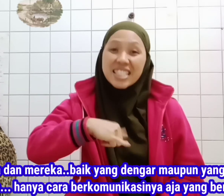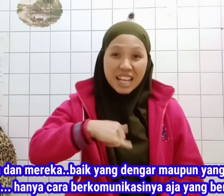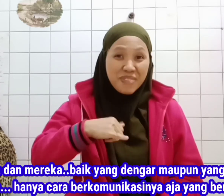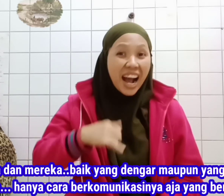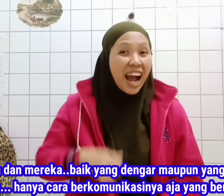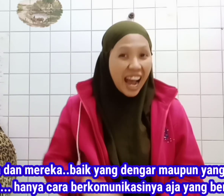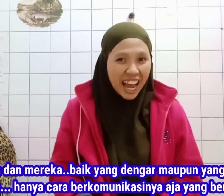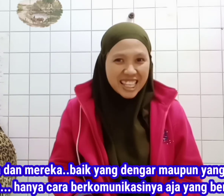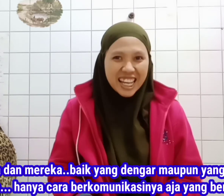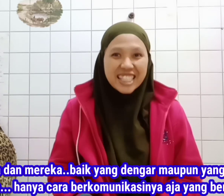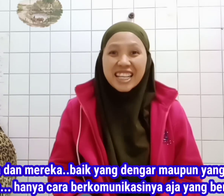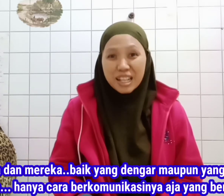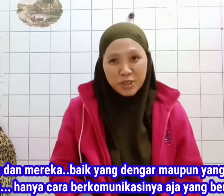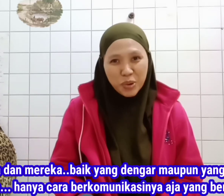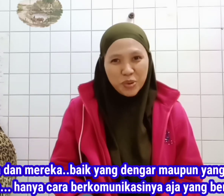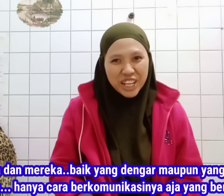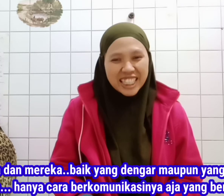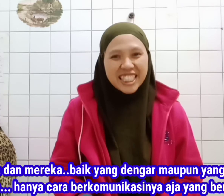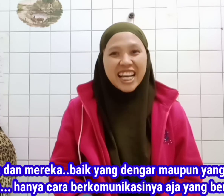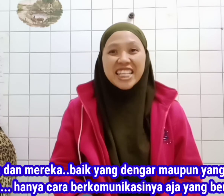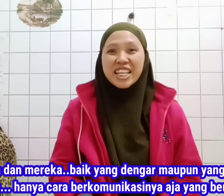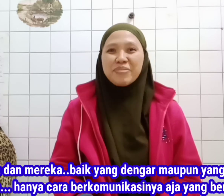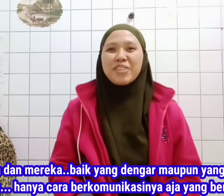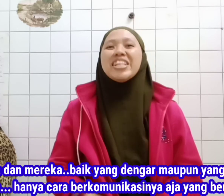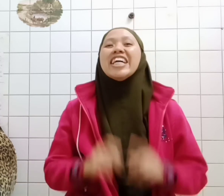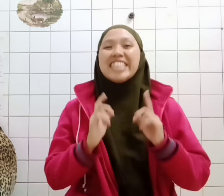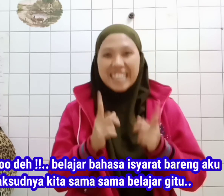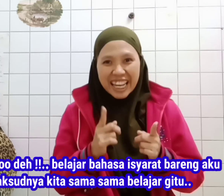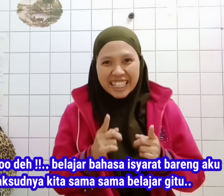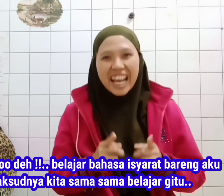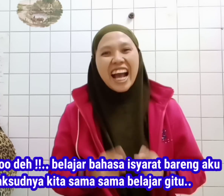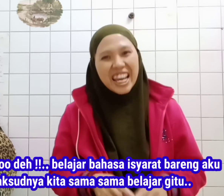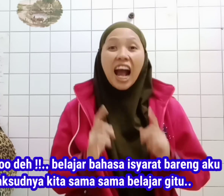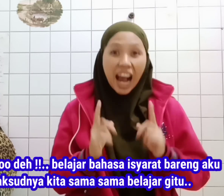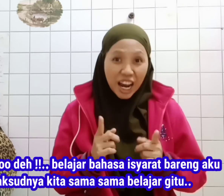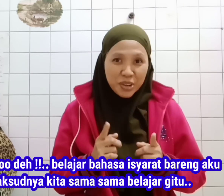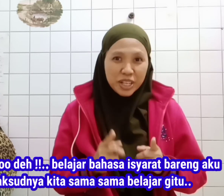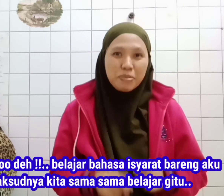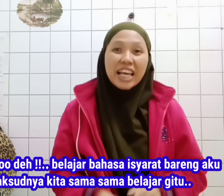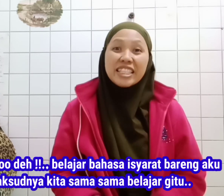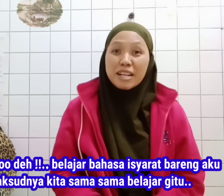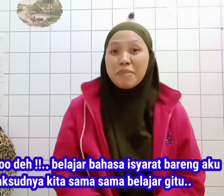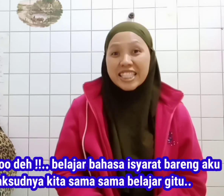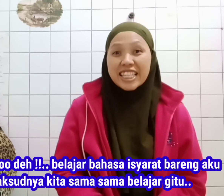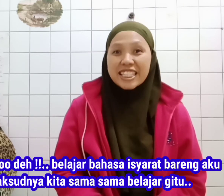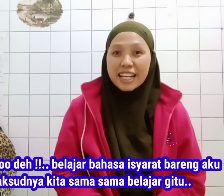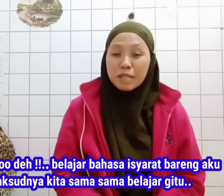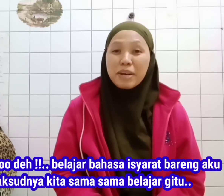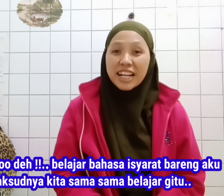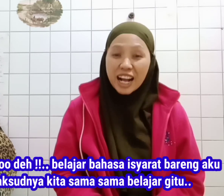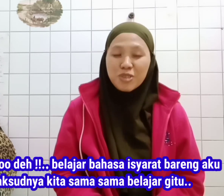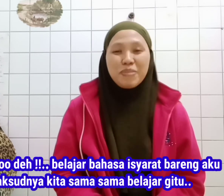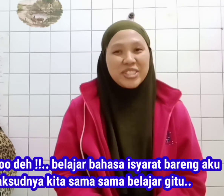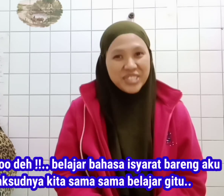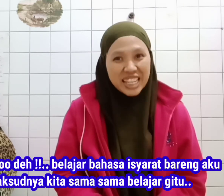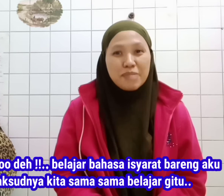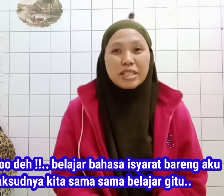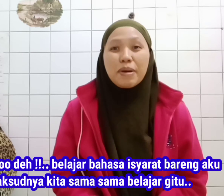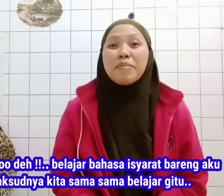sama. Hanya cara berkomunikasinya aja yang berbeda. Jadi ayo dia belajar bahasa isyarat bareng aku. Maksudnya sama-sama